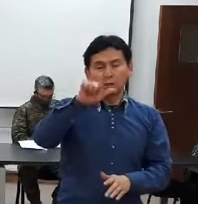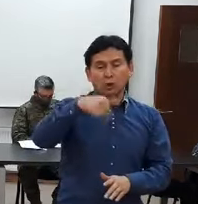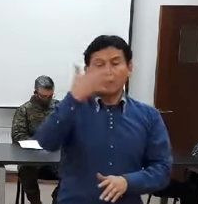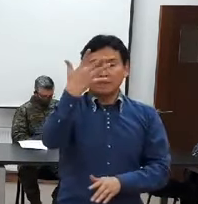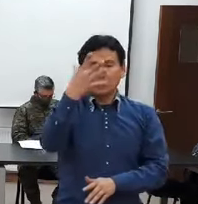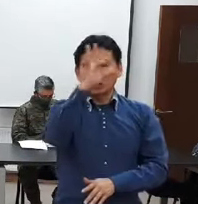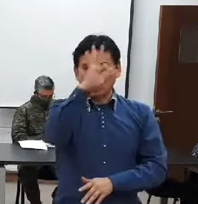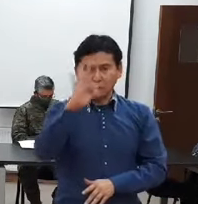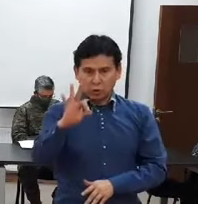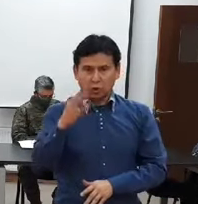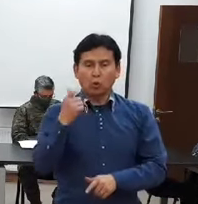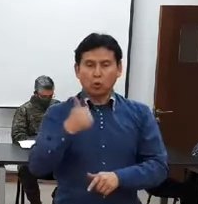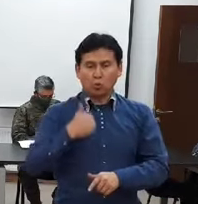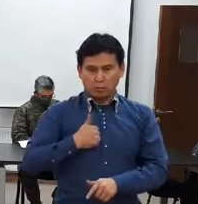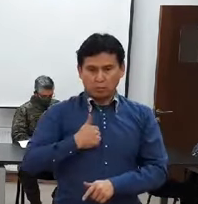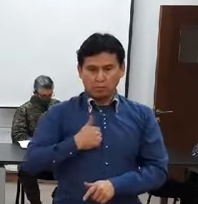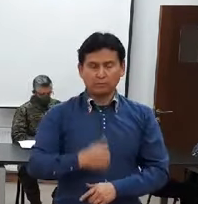vacunación.